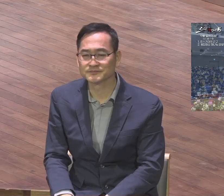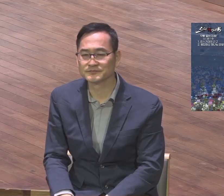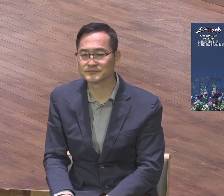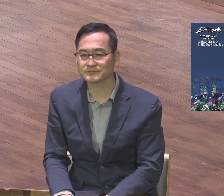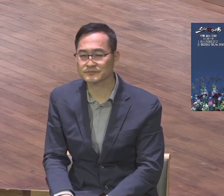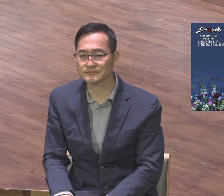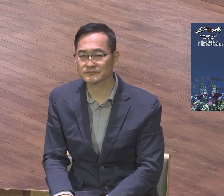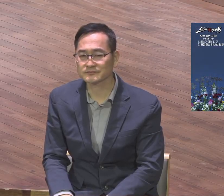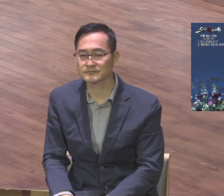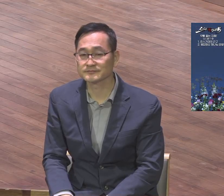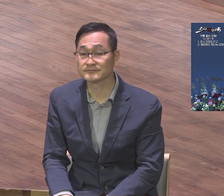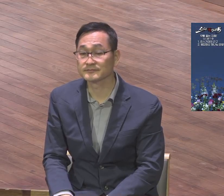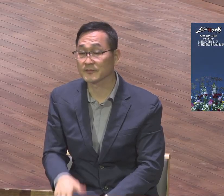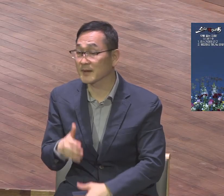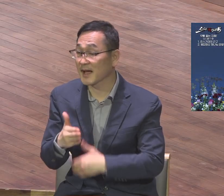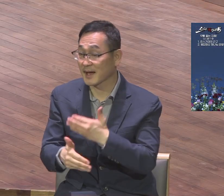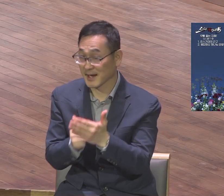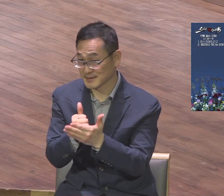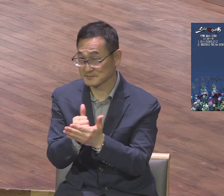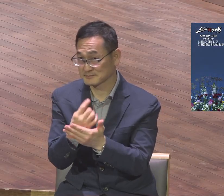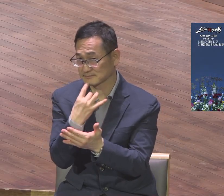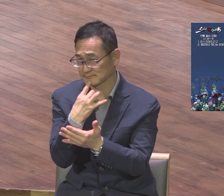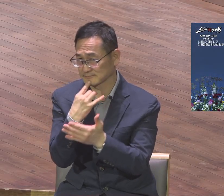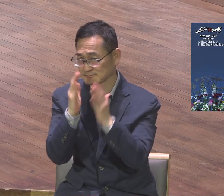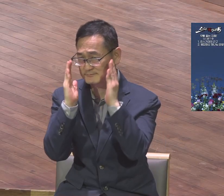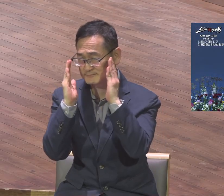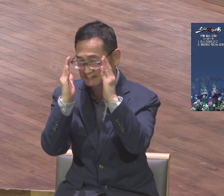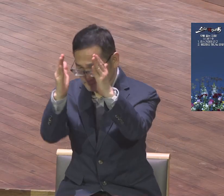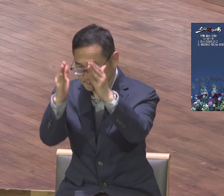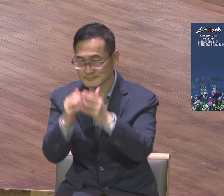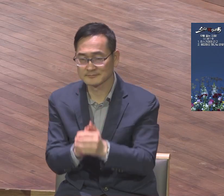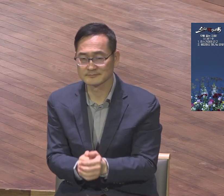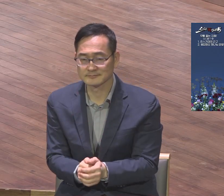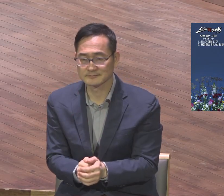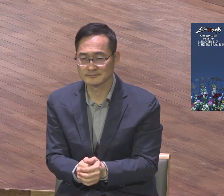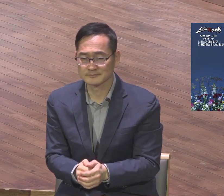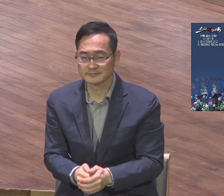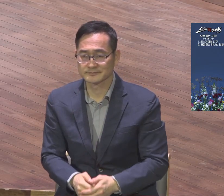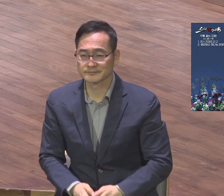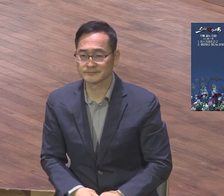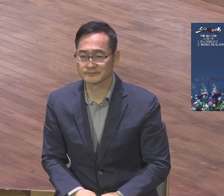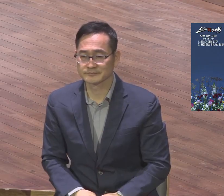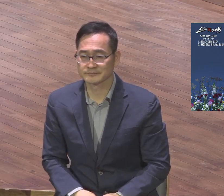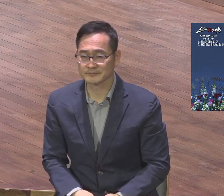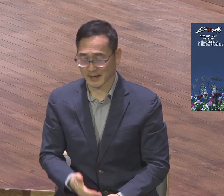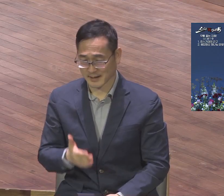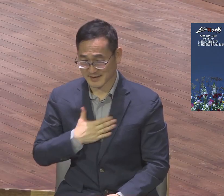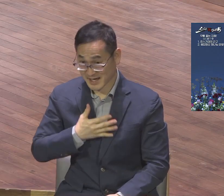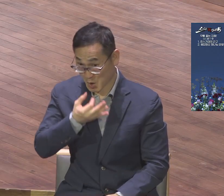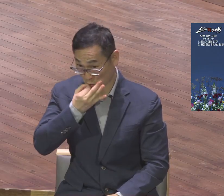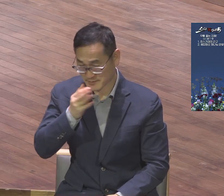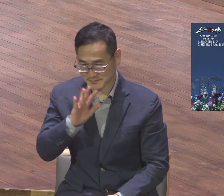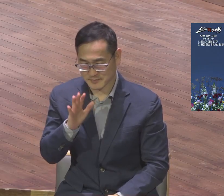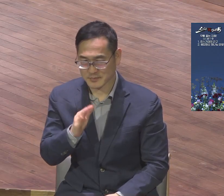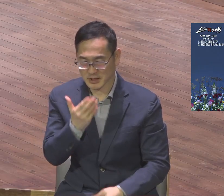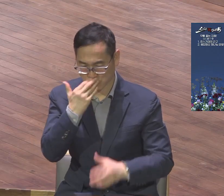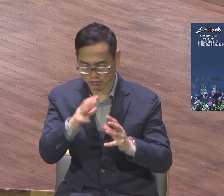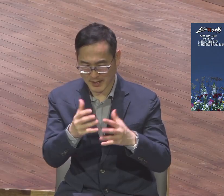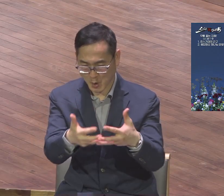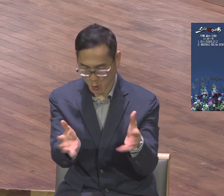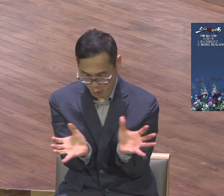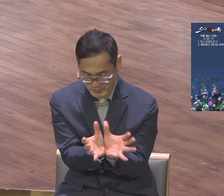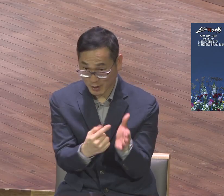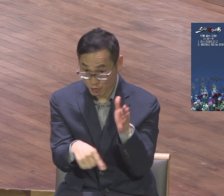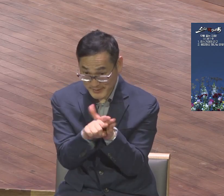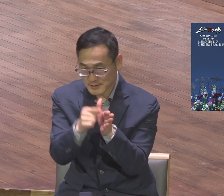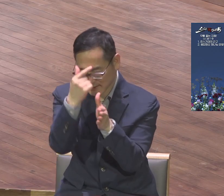자, 오직 하나님만 바라보고 자기 유익보다는 유다 공동체에 대한 가슴을 가지고